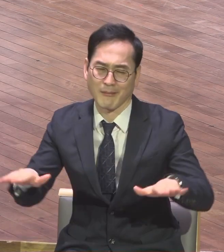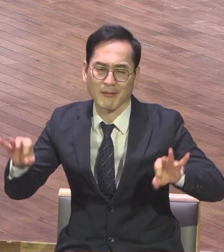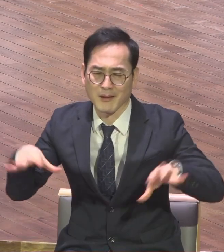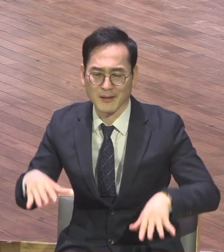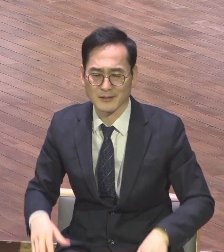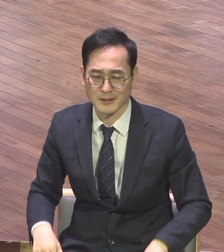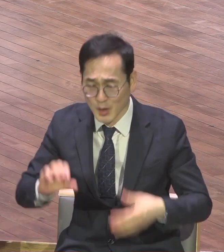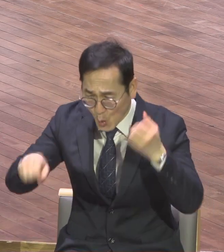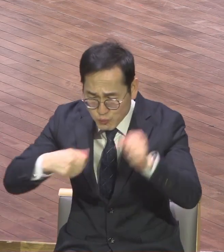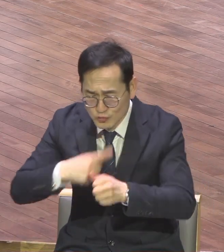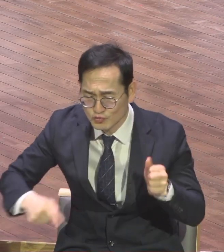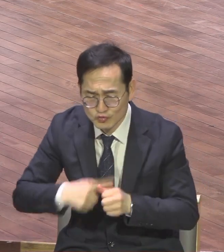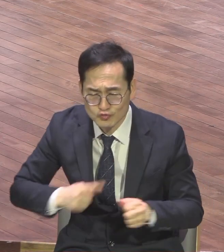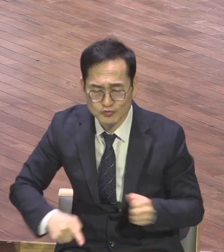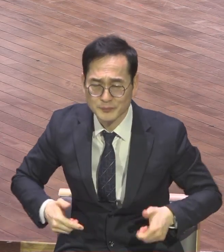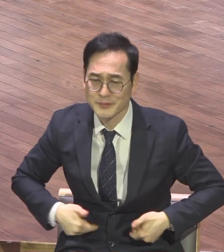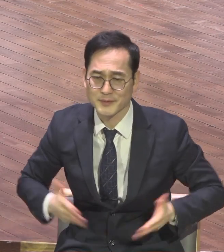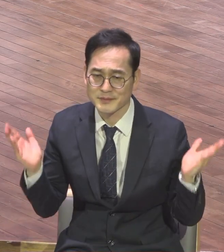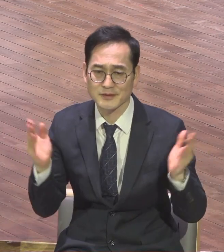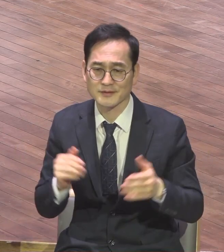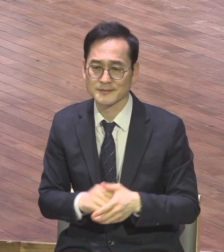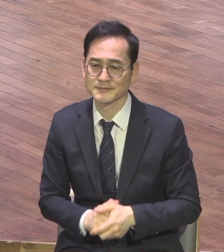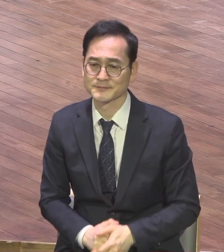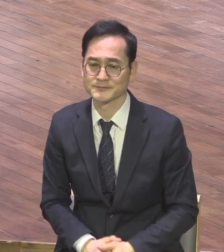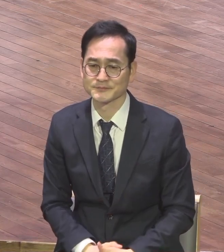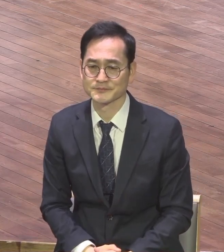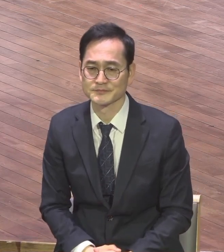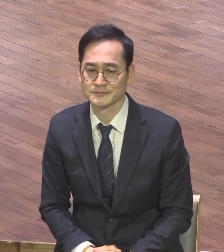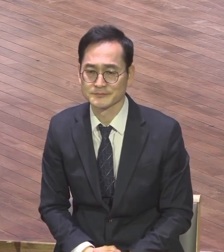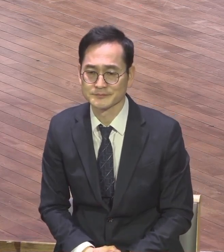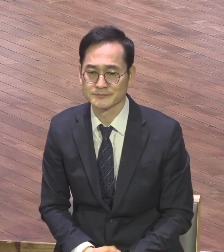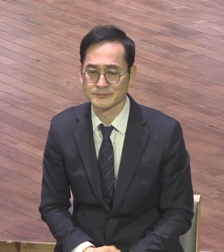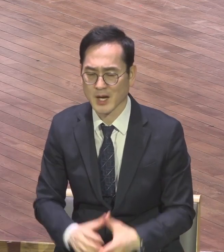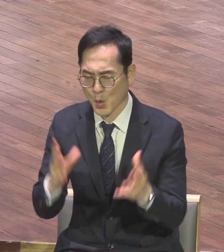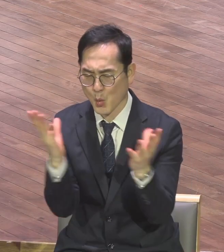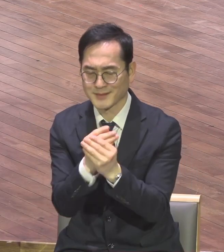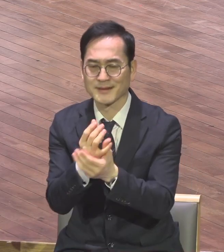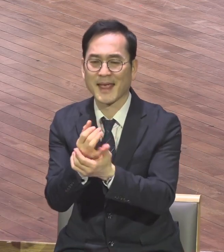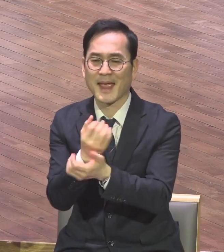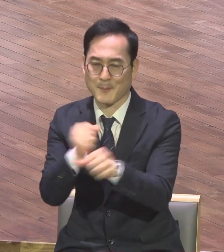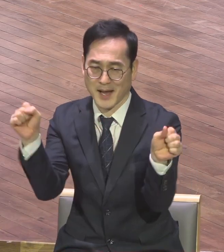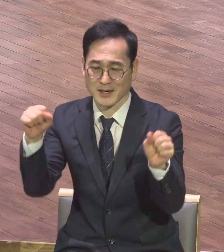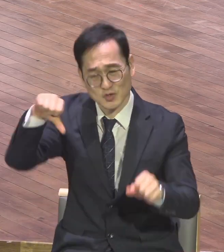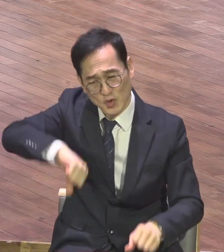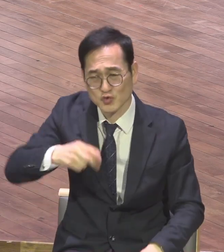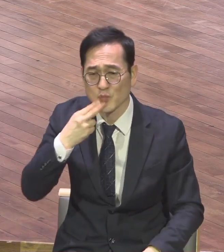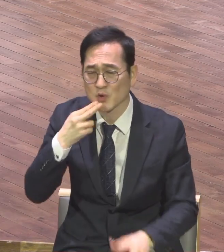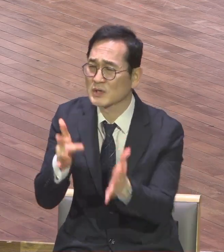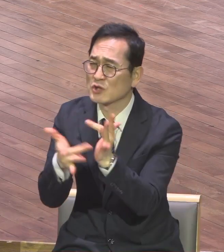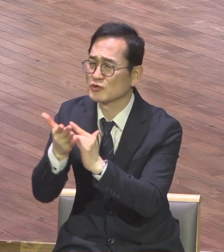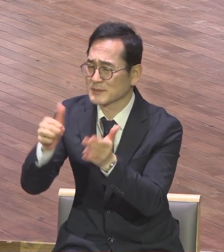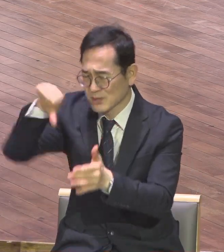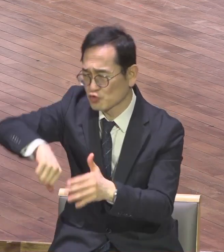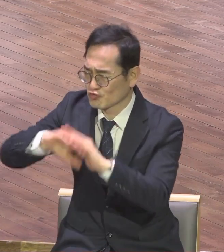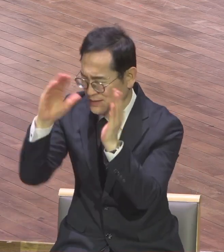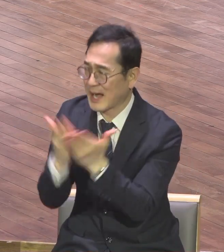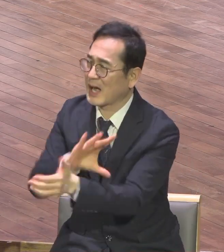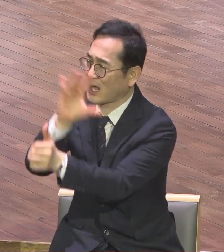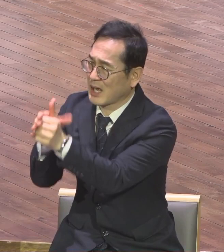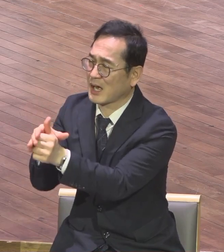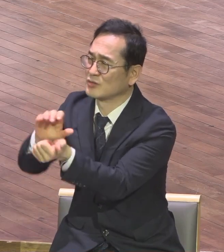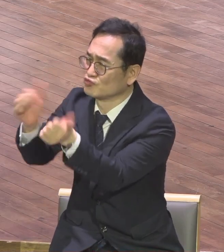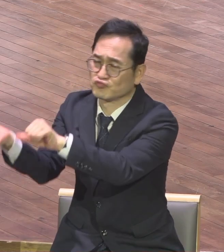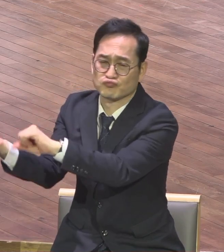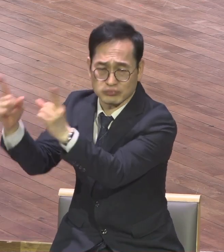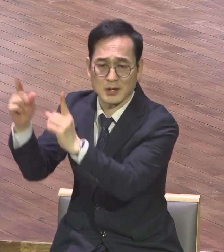완전 자유입니다. 완전히 해방입니다. 저주 없습니다. 아멘. 없습니다. 다 주님이 다 졌어요. 놀라운 것은 이런 죄의